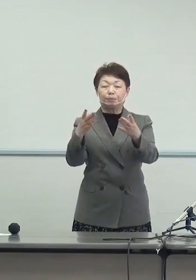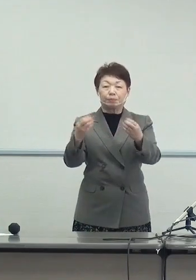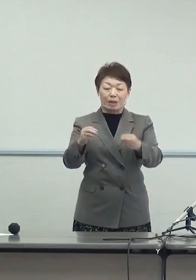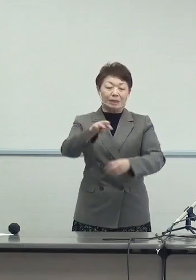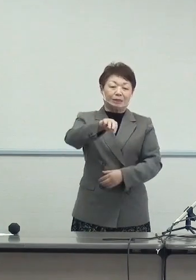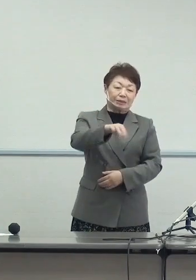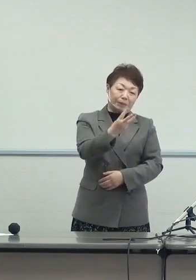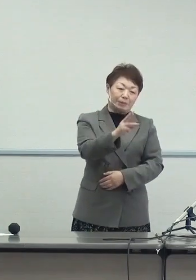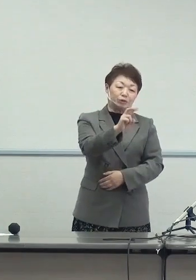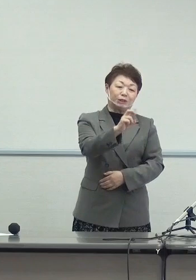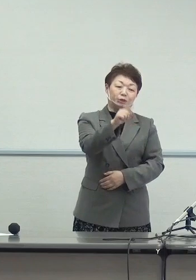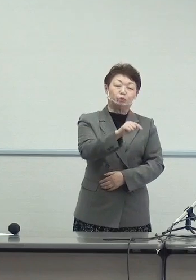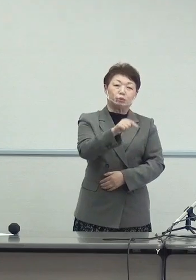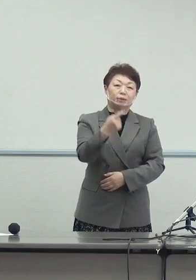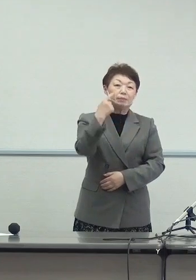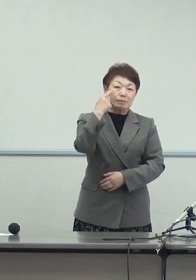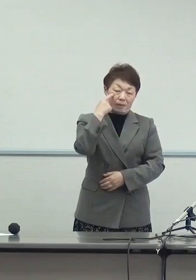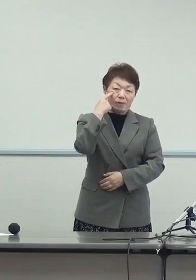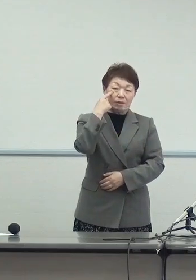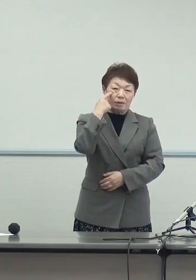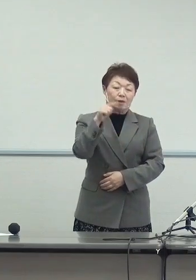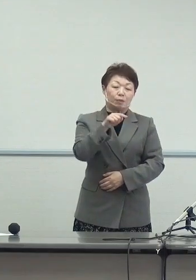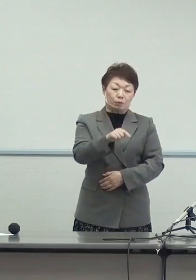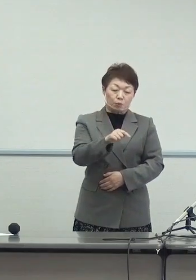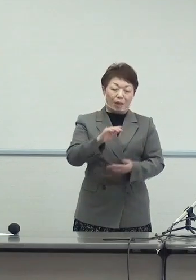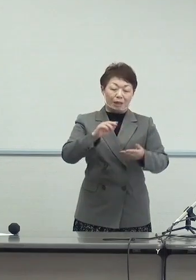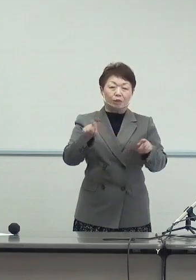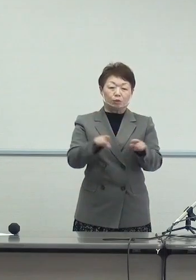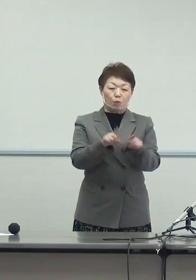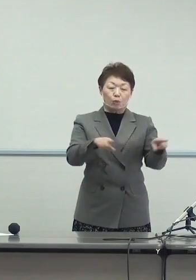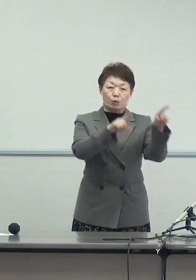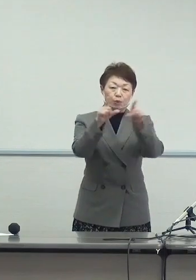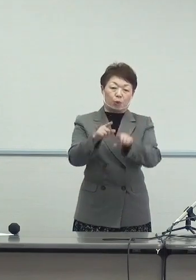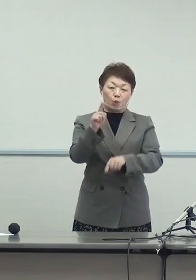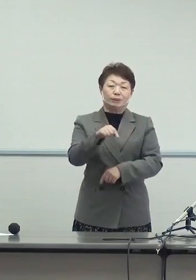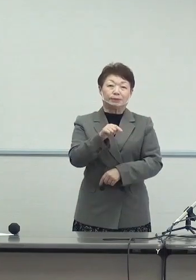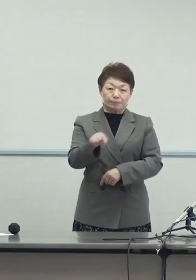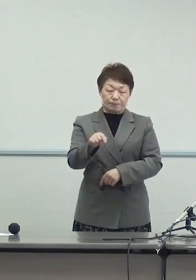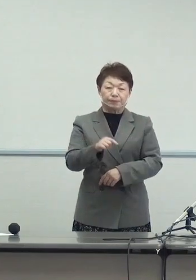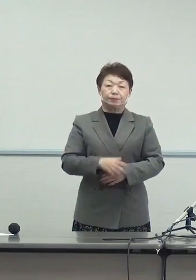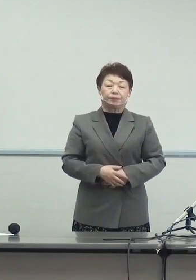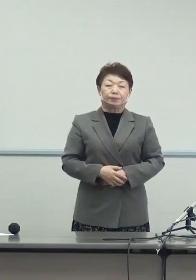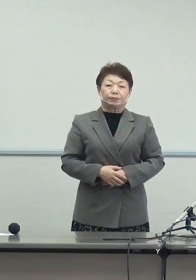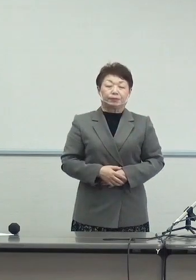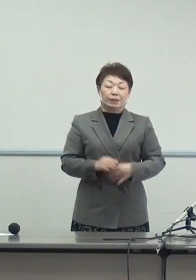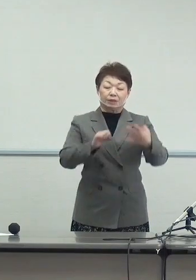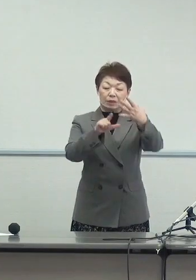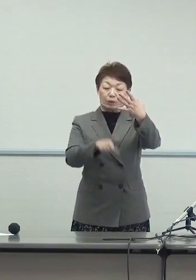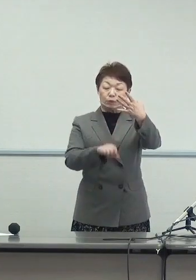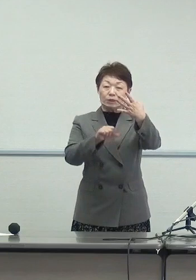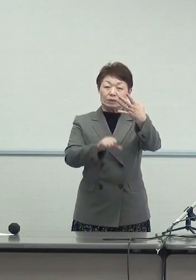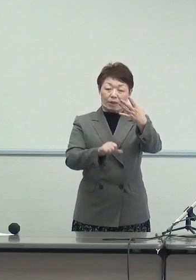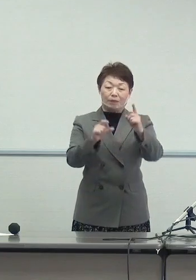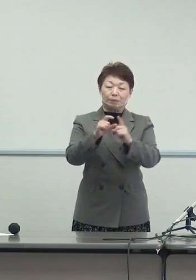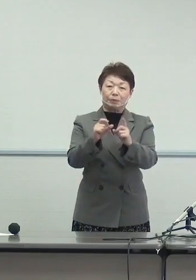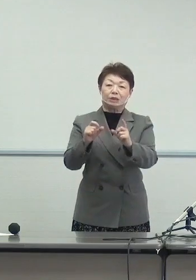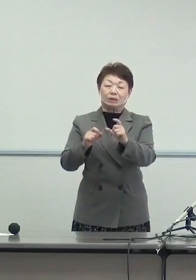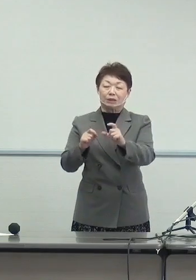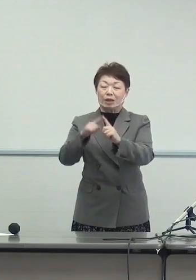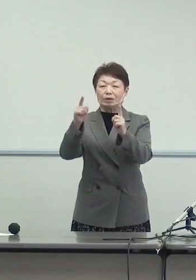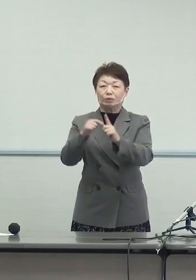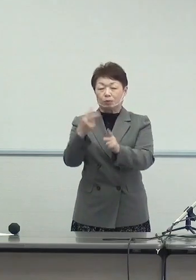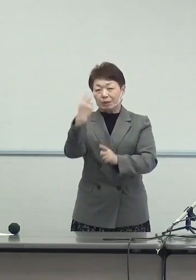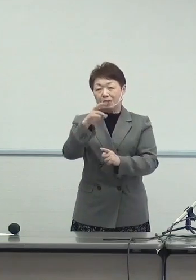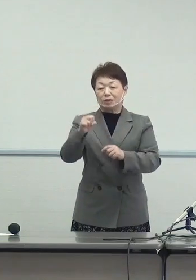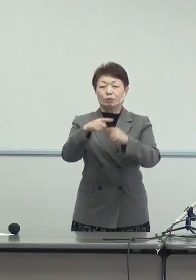ら320例目ありますが、この方の同居人ということでございます。4月5日 PCR 検査を実施陽